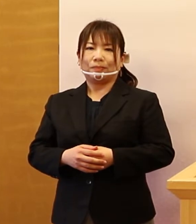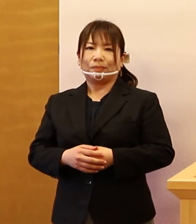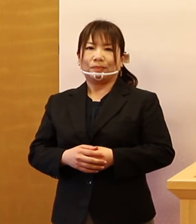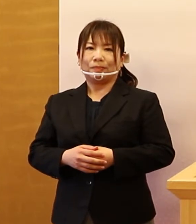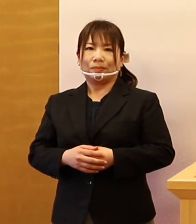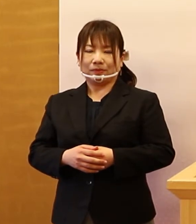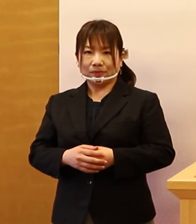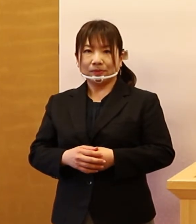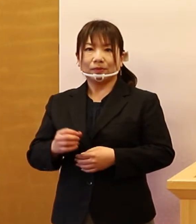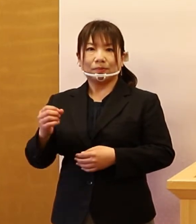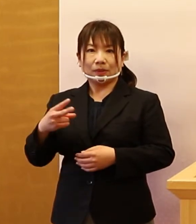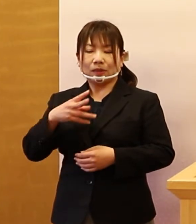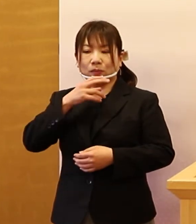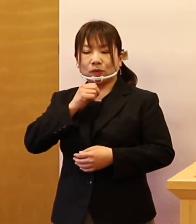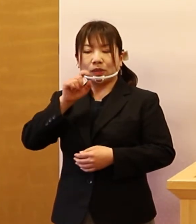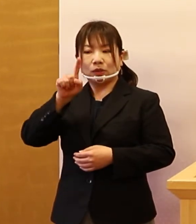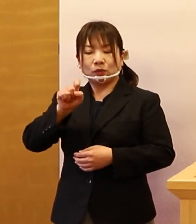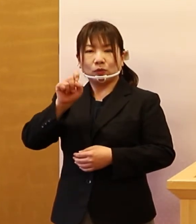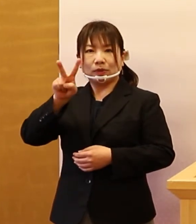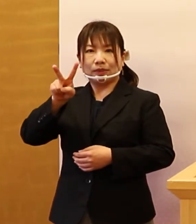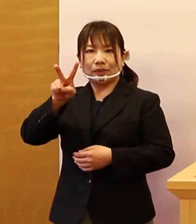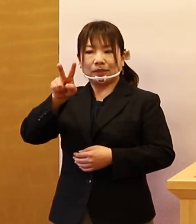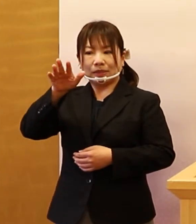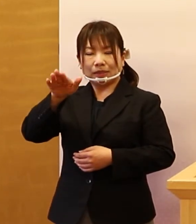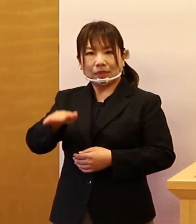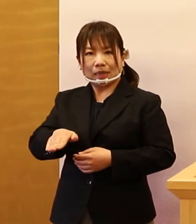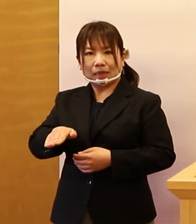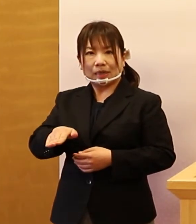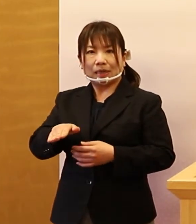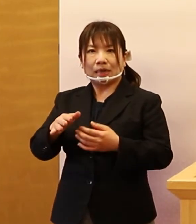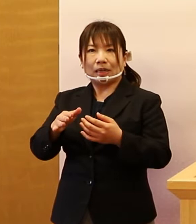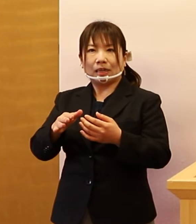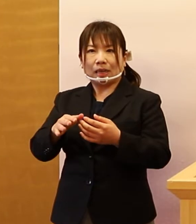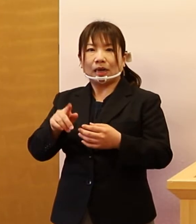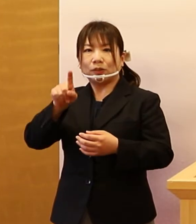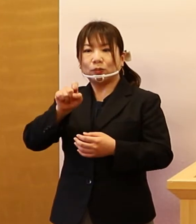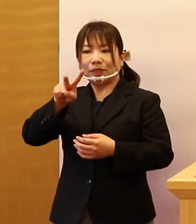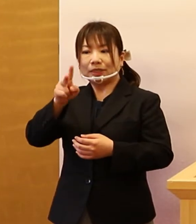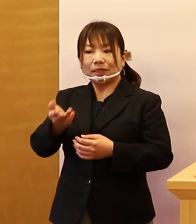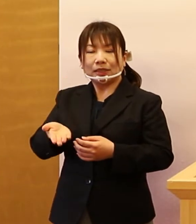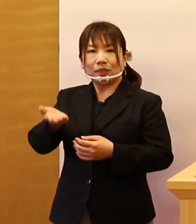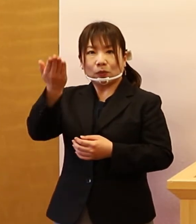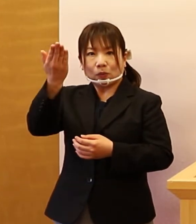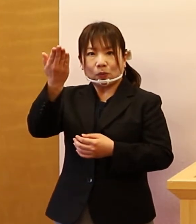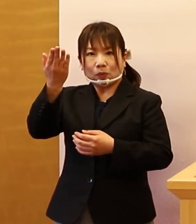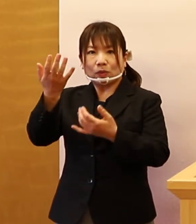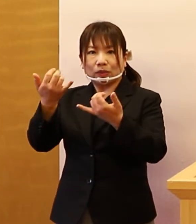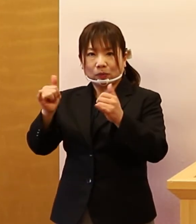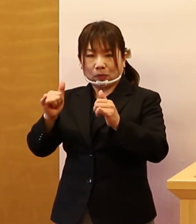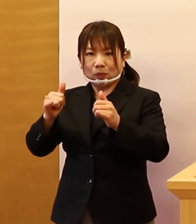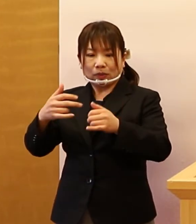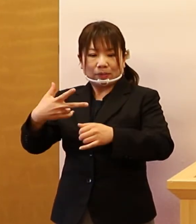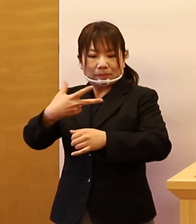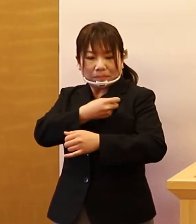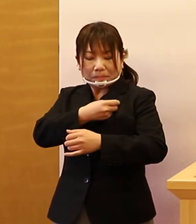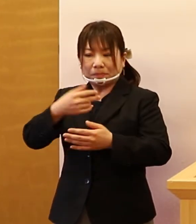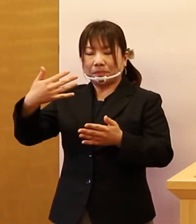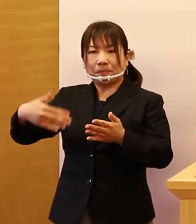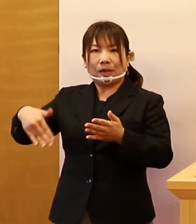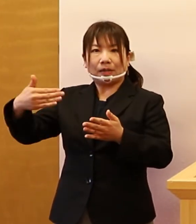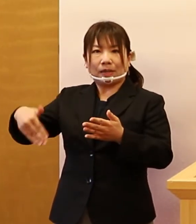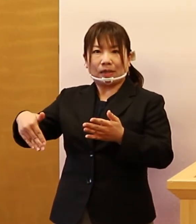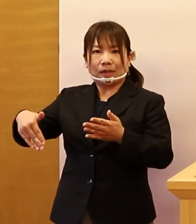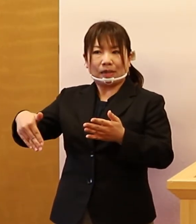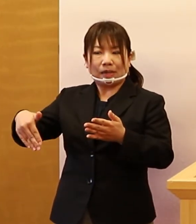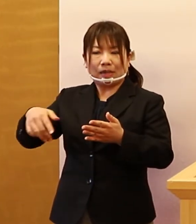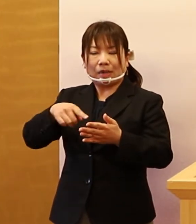なお、12歳以上の方でこれから1回目、2回目および3回目